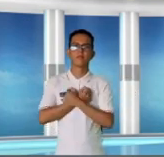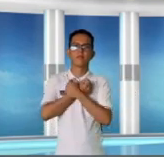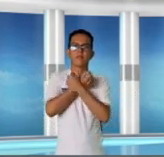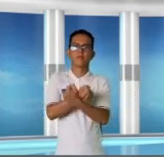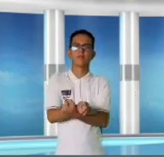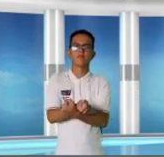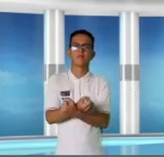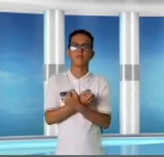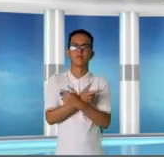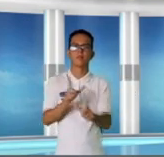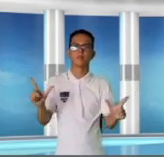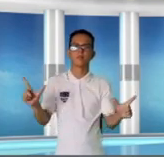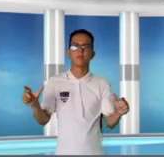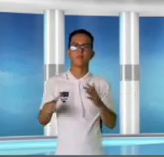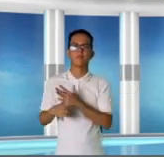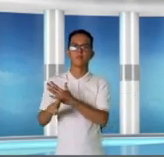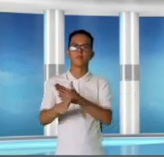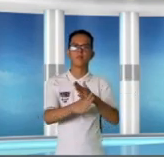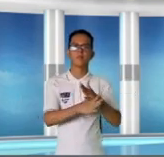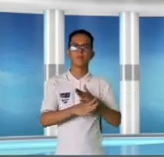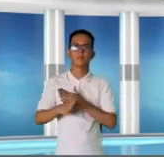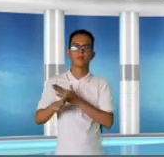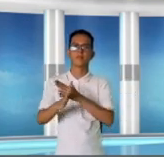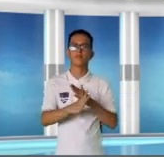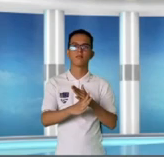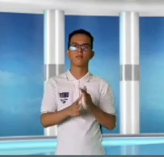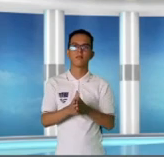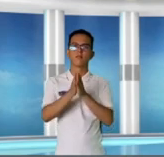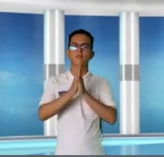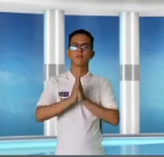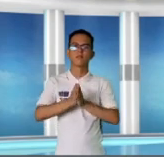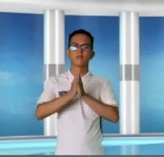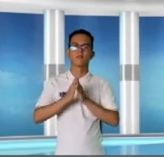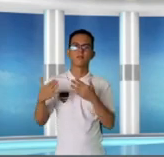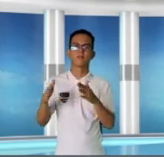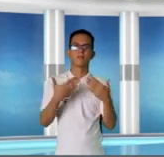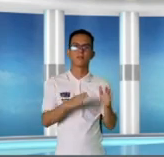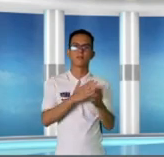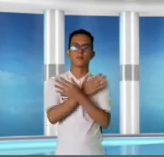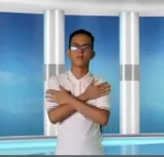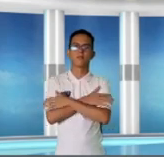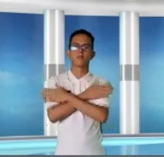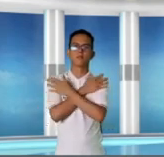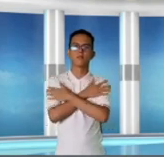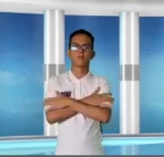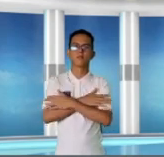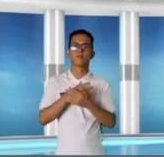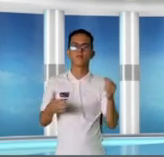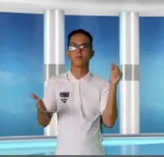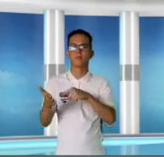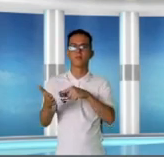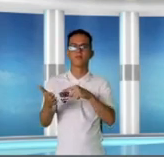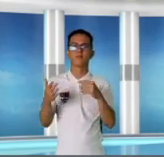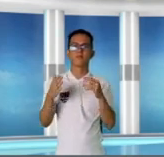la libertad que nos defiende, la religión que nos consuela. Tú tienes nuestros hogares